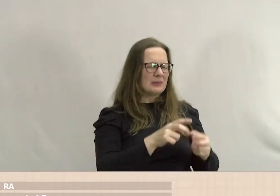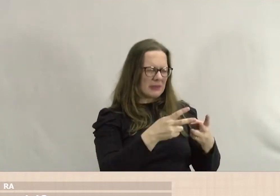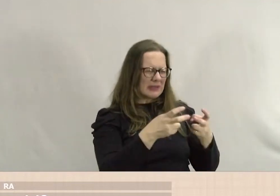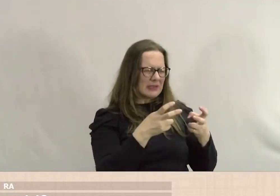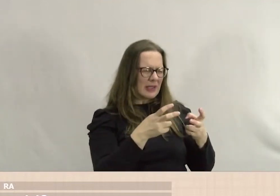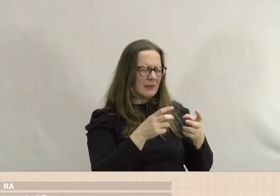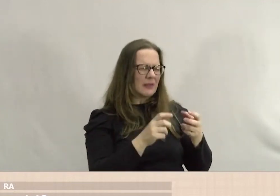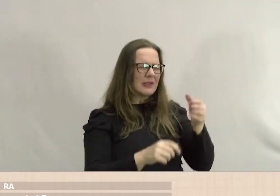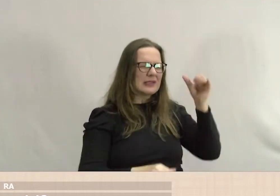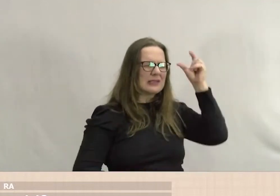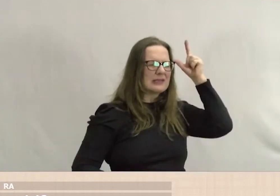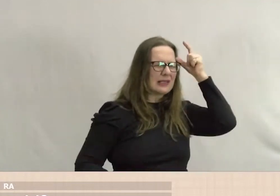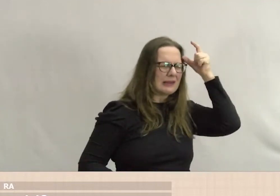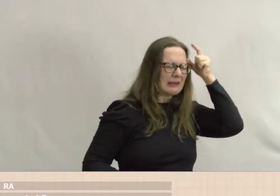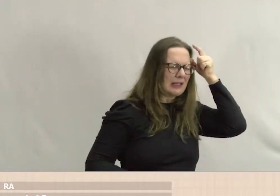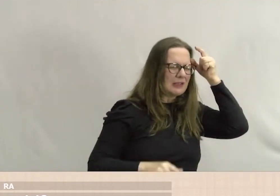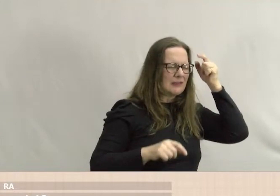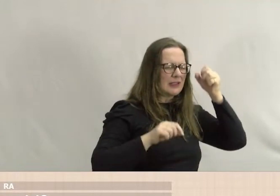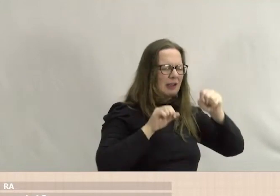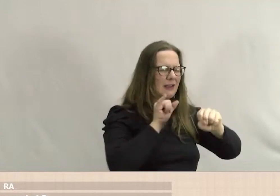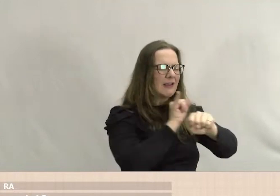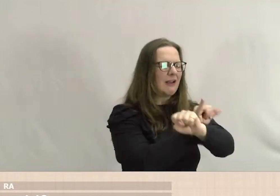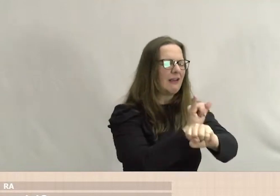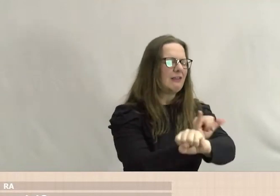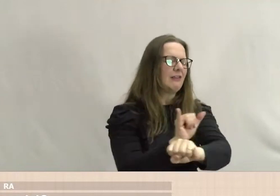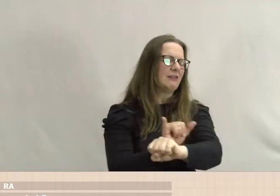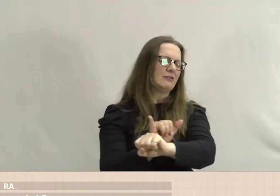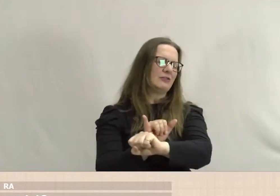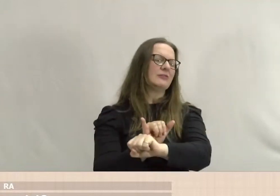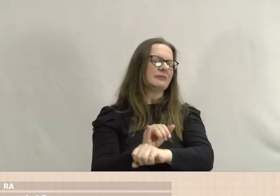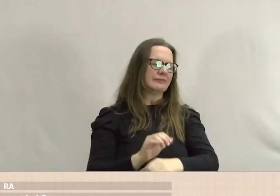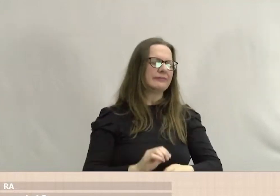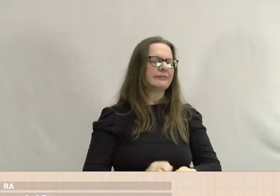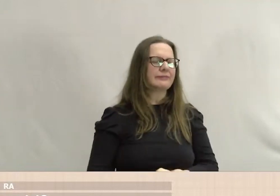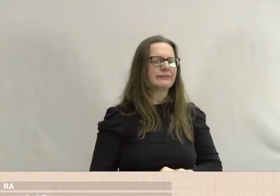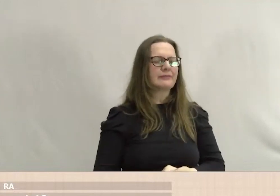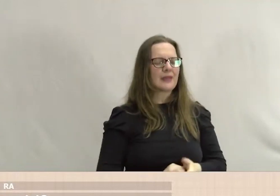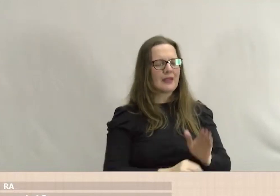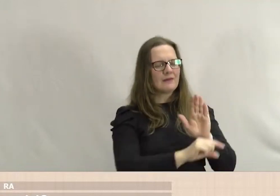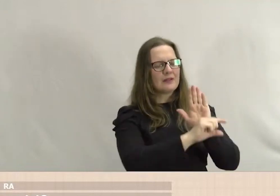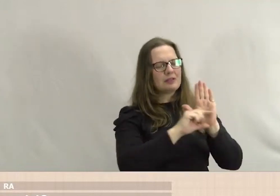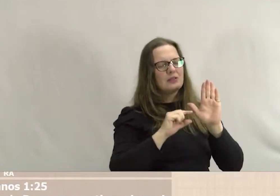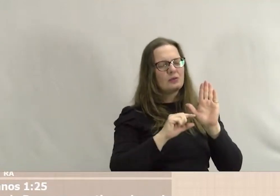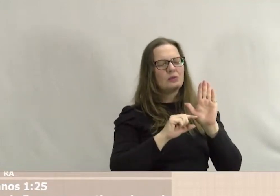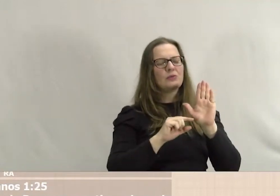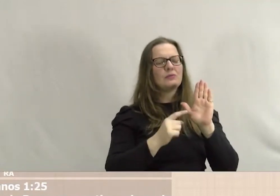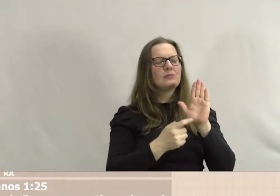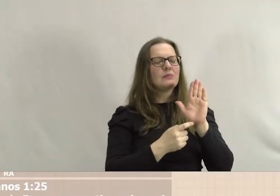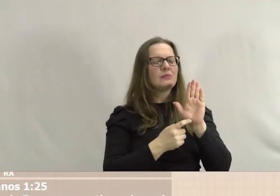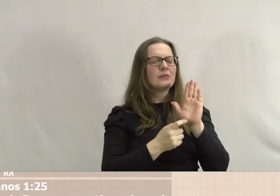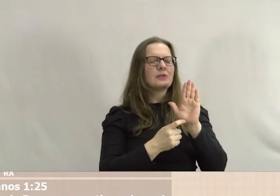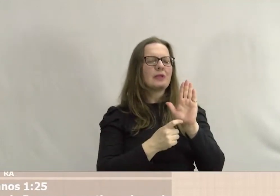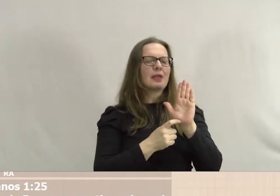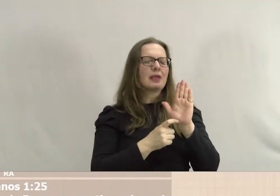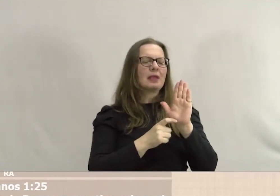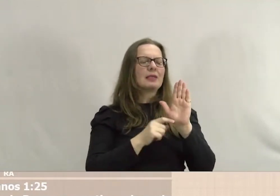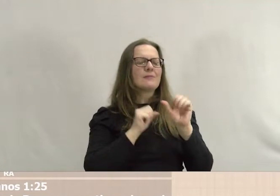Senhor Jesus. Versículo 25. Pois eles mudaram a verdade de Deus